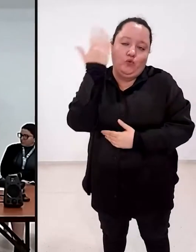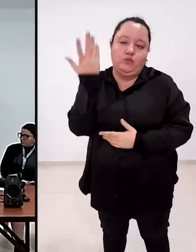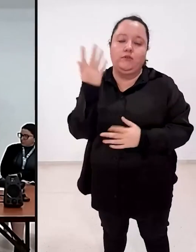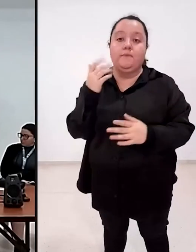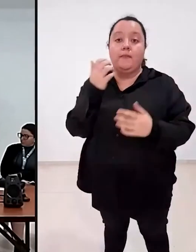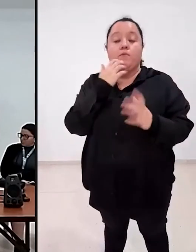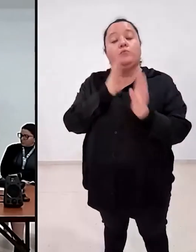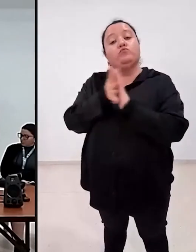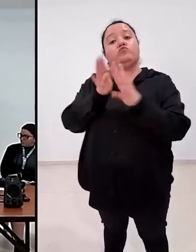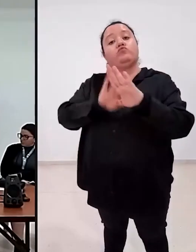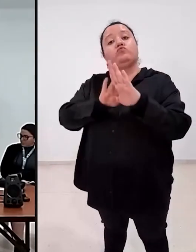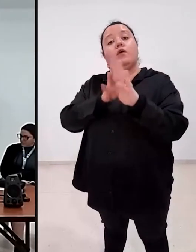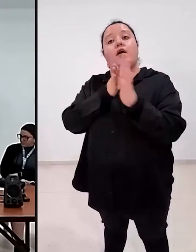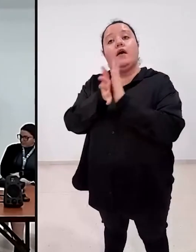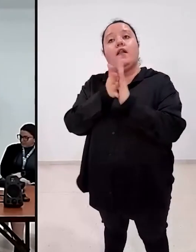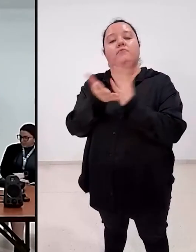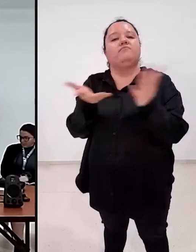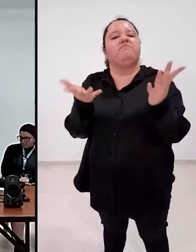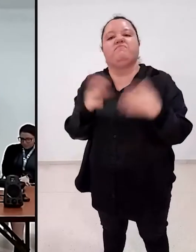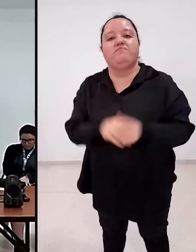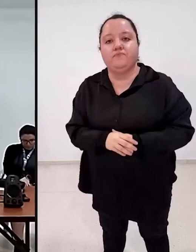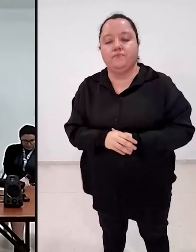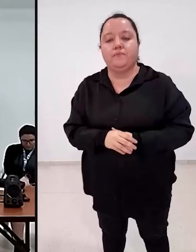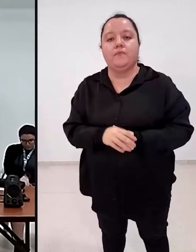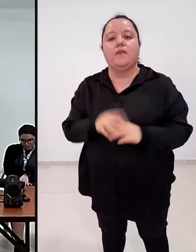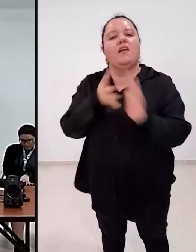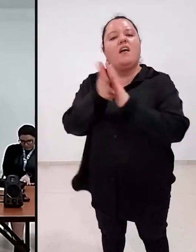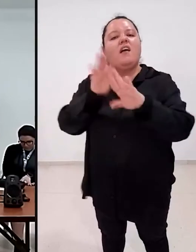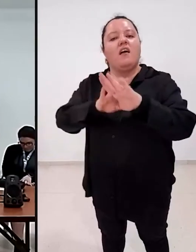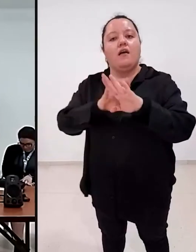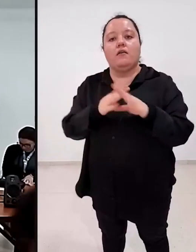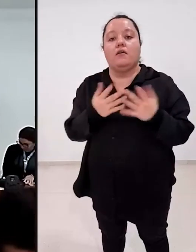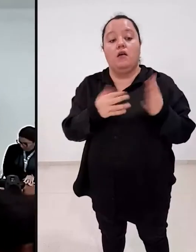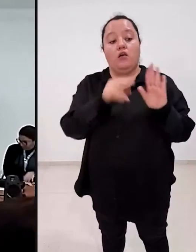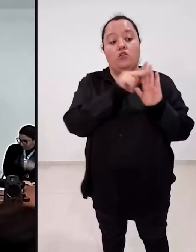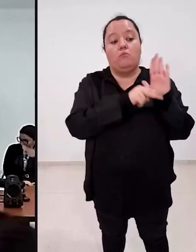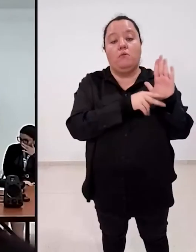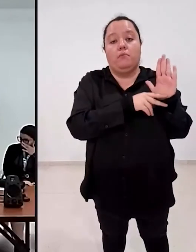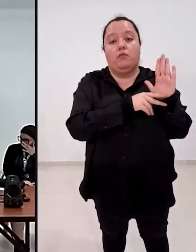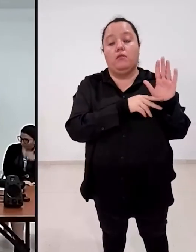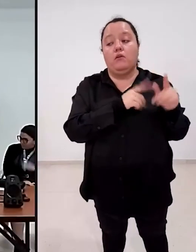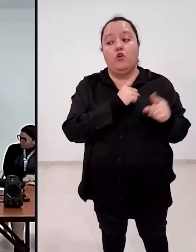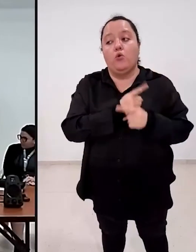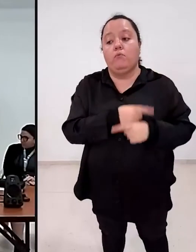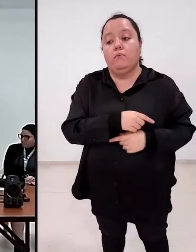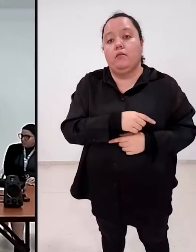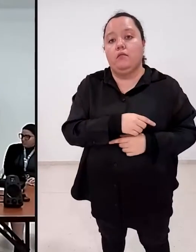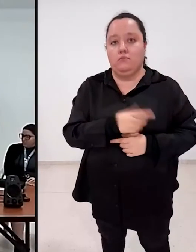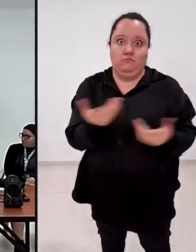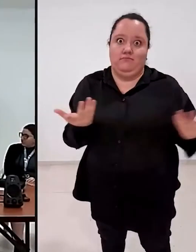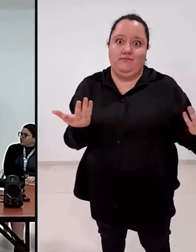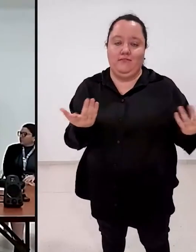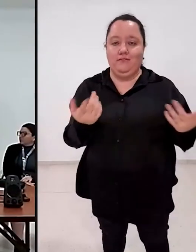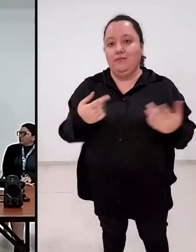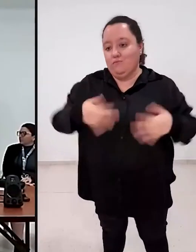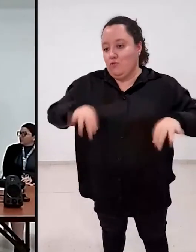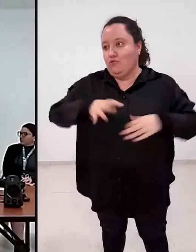podría decir que cumplamos las formas porque todos